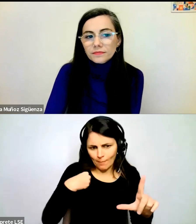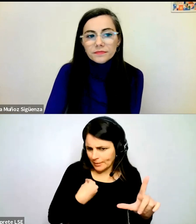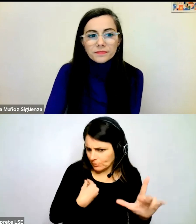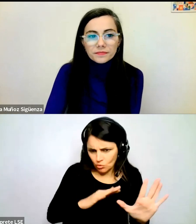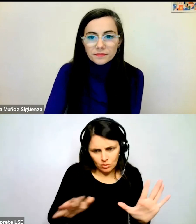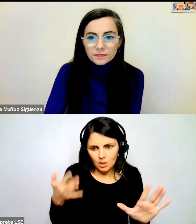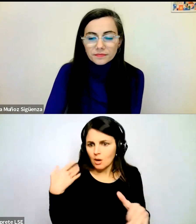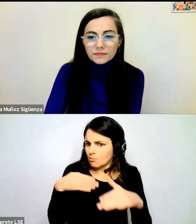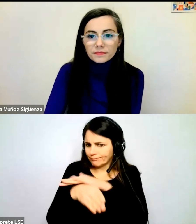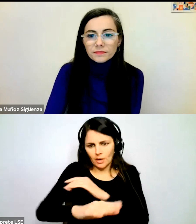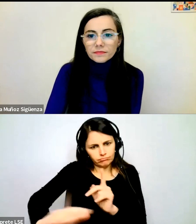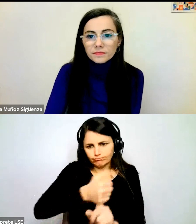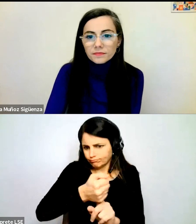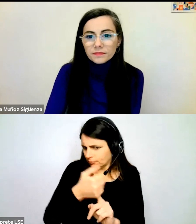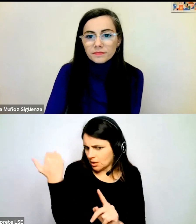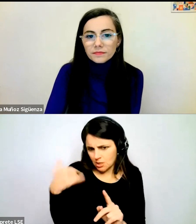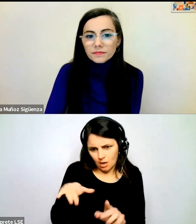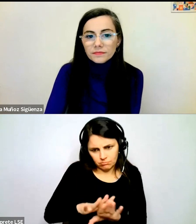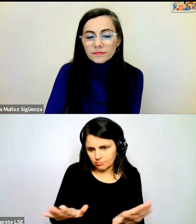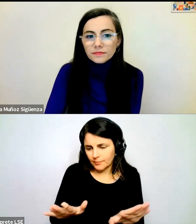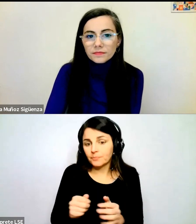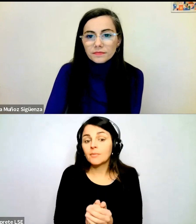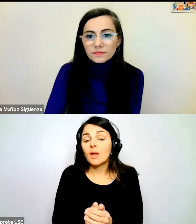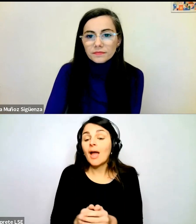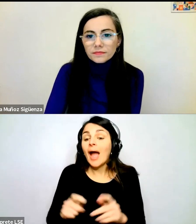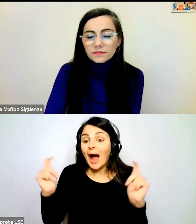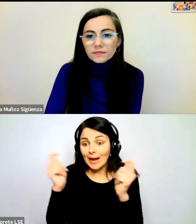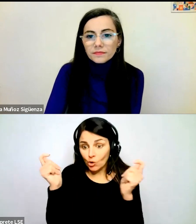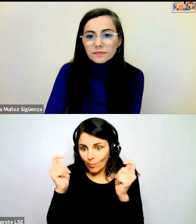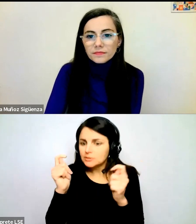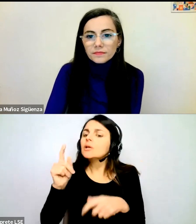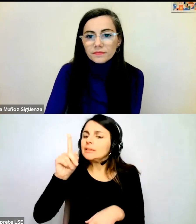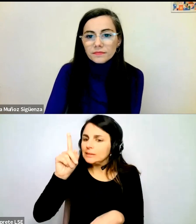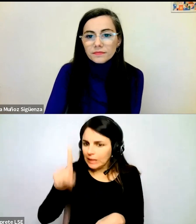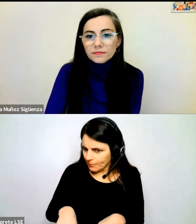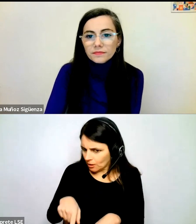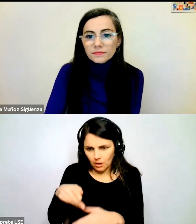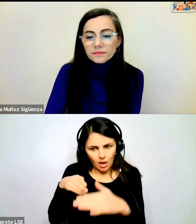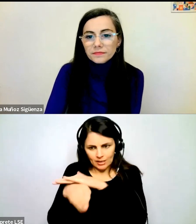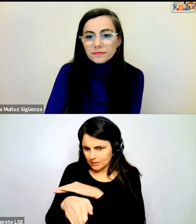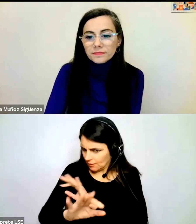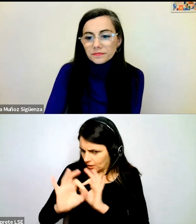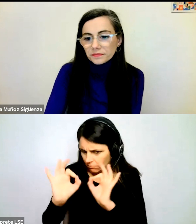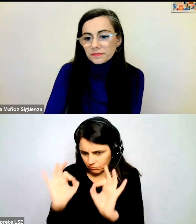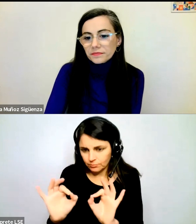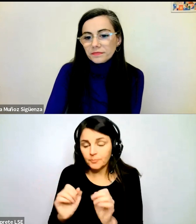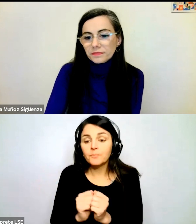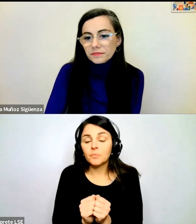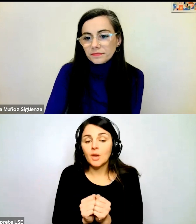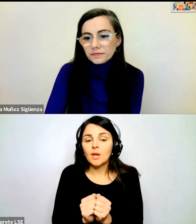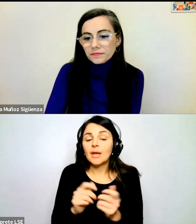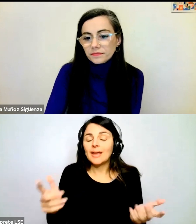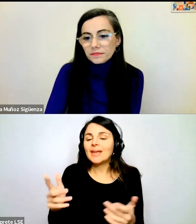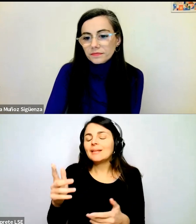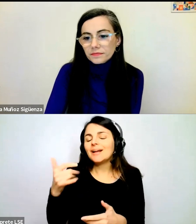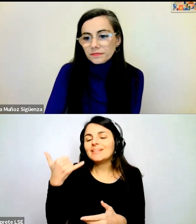ya consiguió que esto fuera así. AlertCops también es accesible y el teléfono